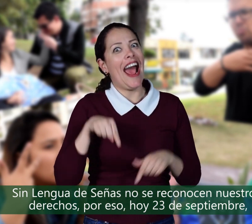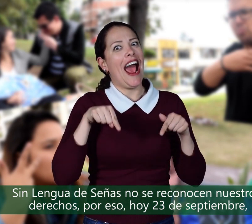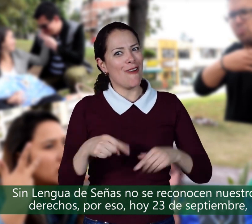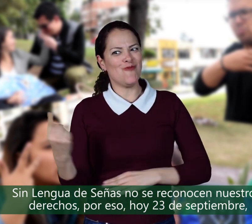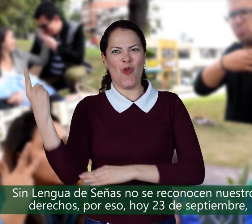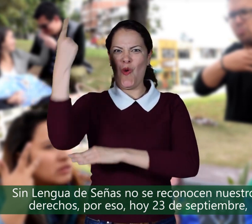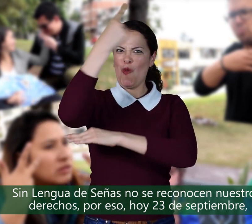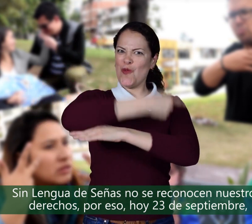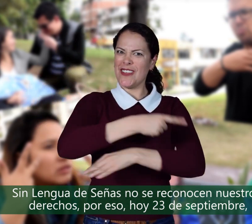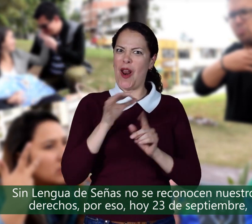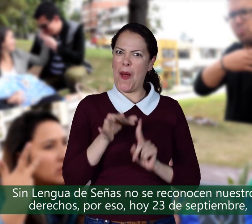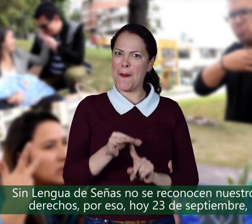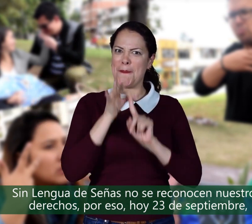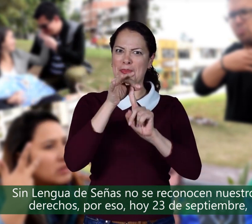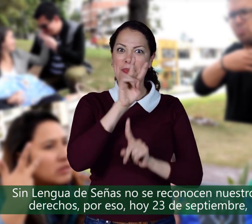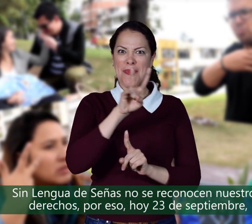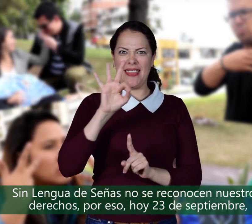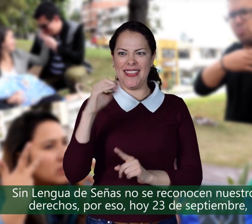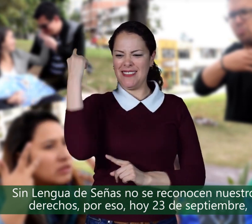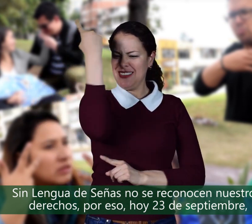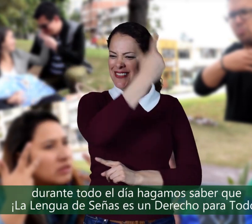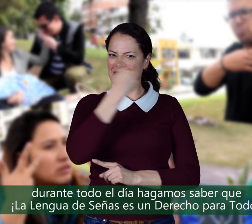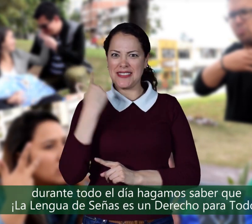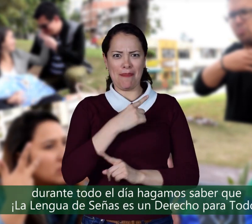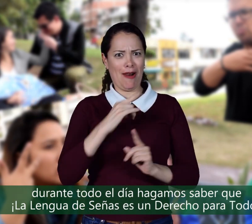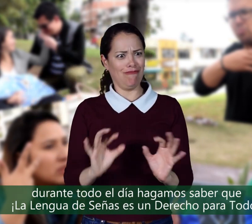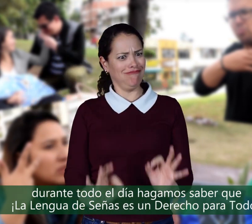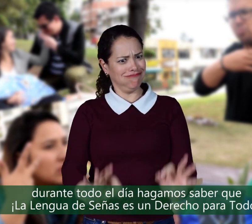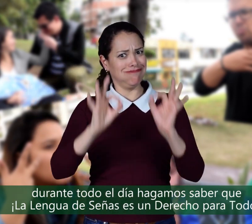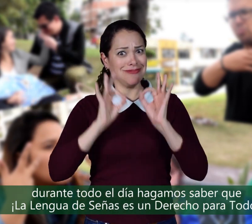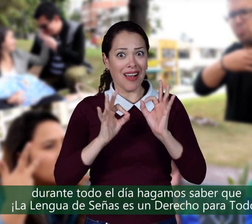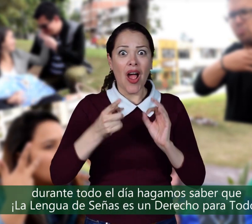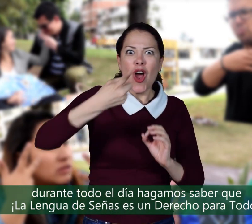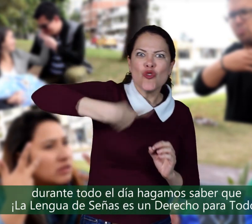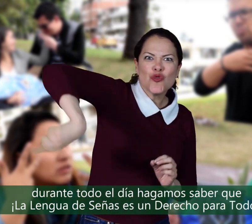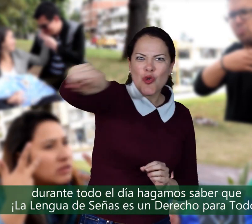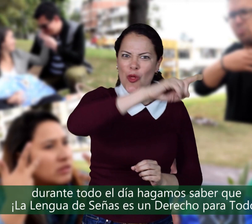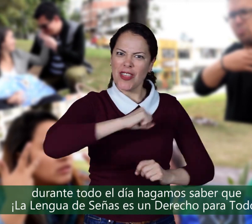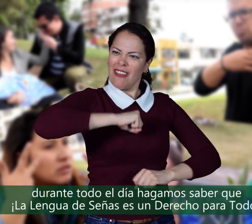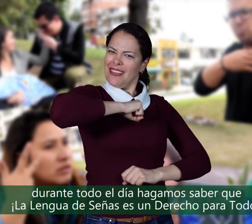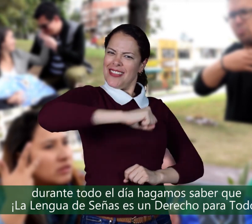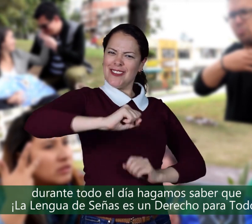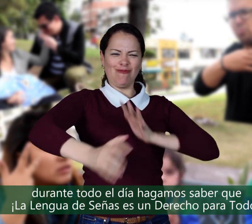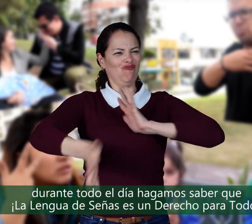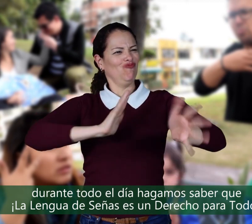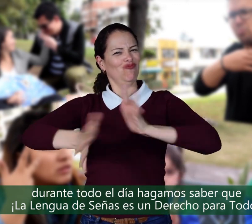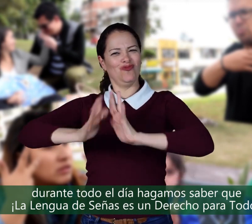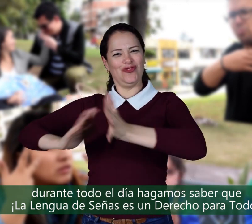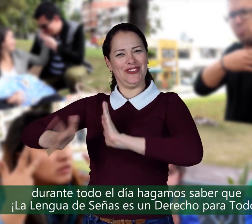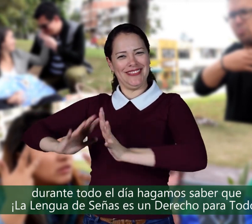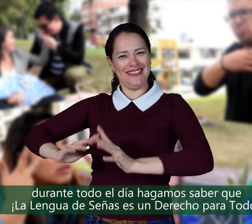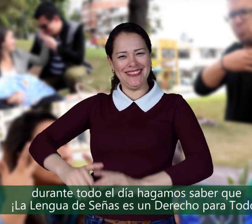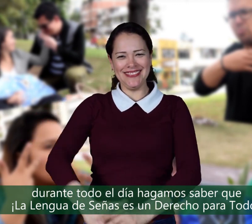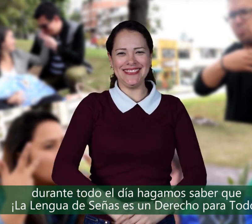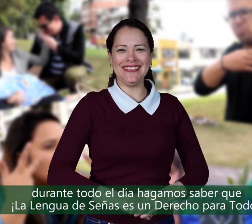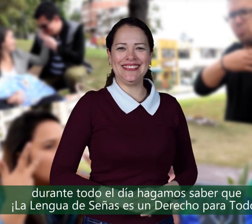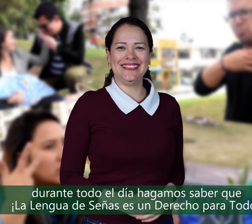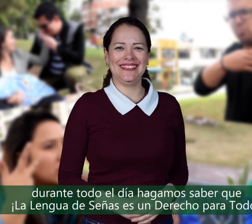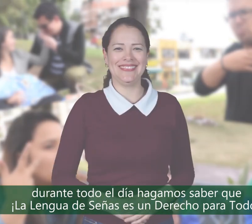no se reconocen nuestros derechos. Por eso, hoy 23 de septiembre, durante todo el día, hagamos saber que la lengua de señas es un derecho para todos.